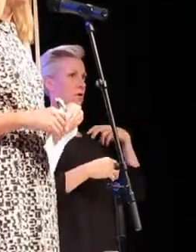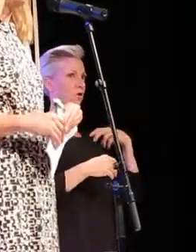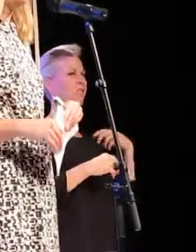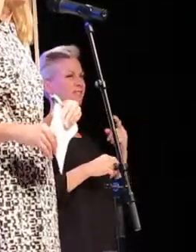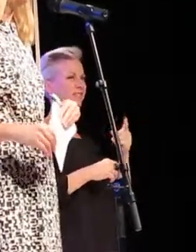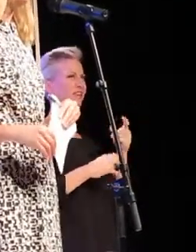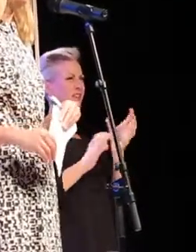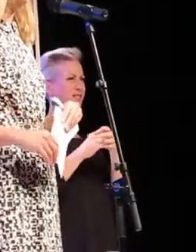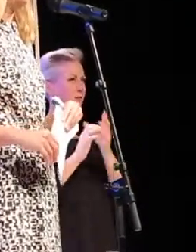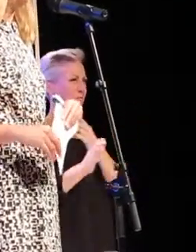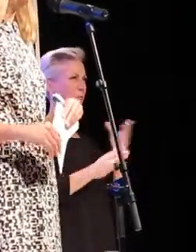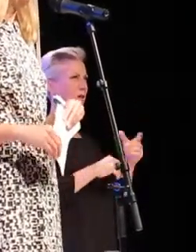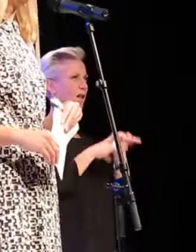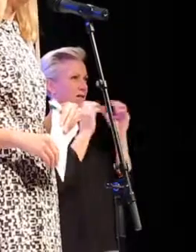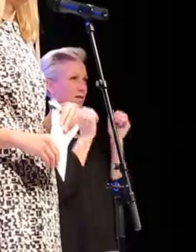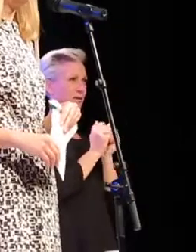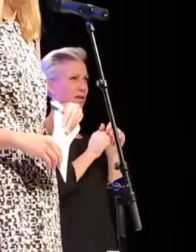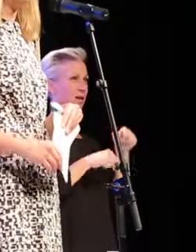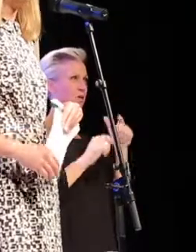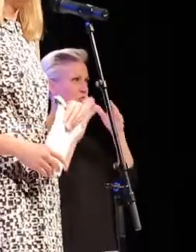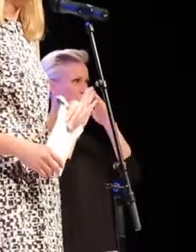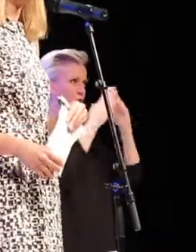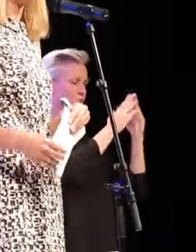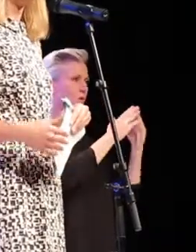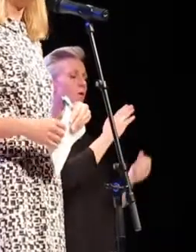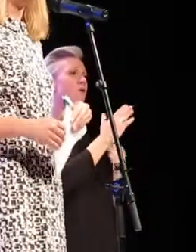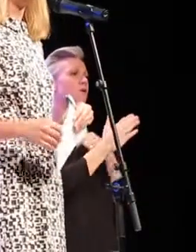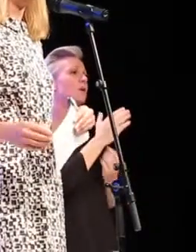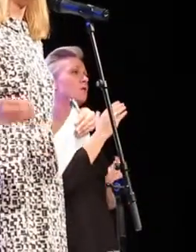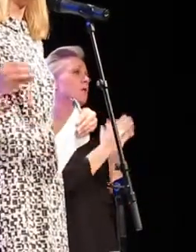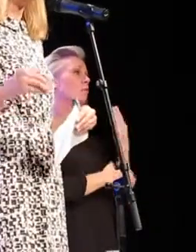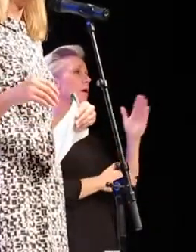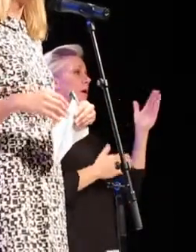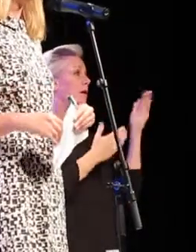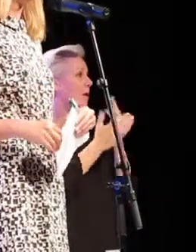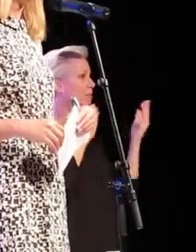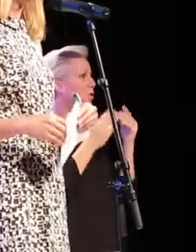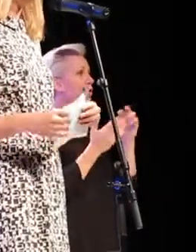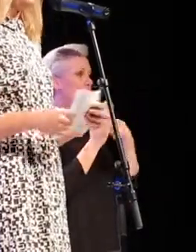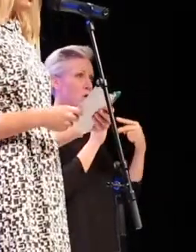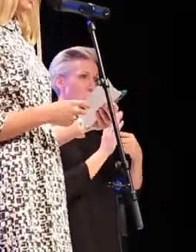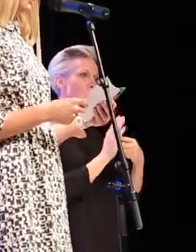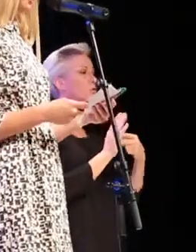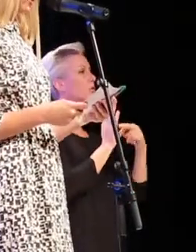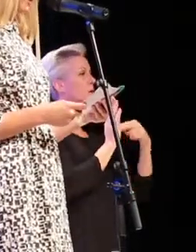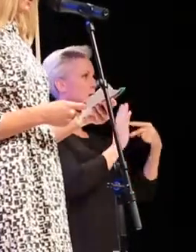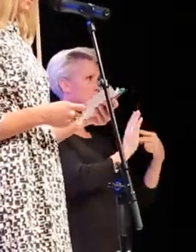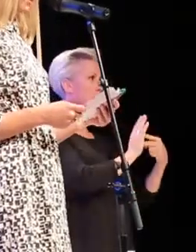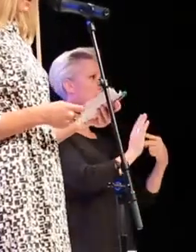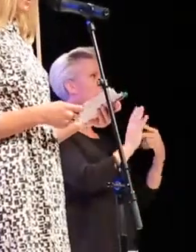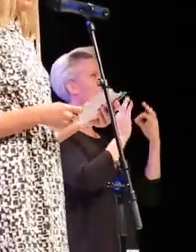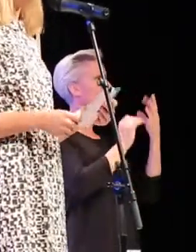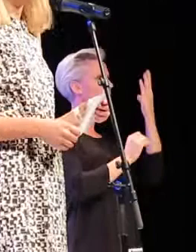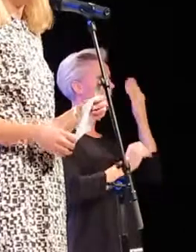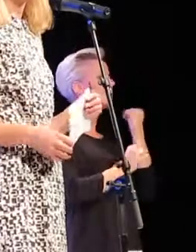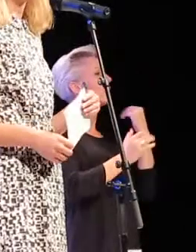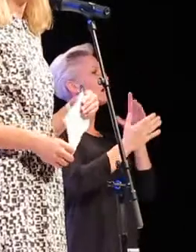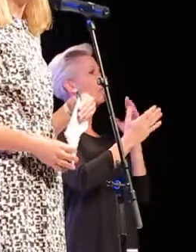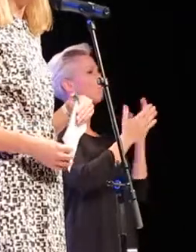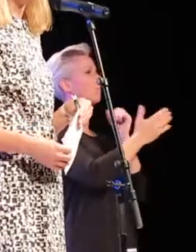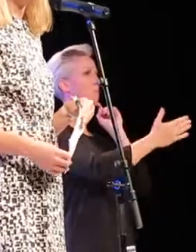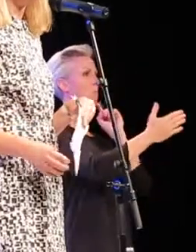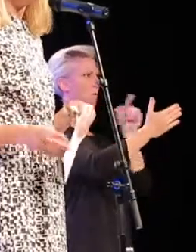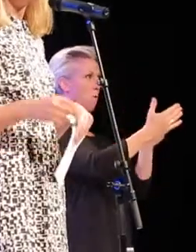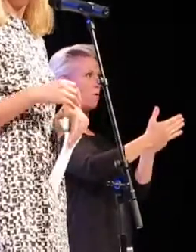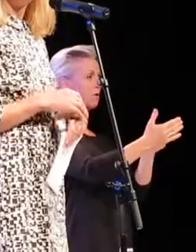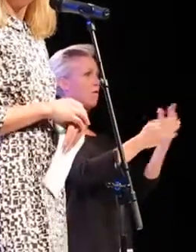staden. Och vi tar fram nya klimatplaner och klimatstrategier för hur vi ska nå fossilfrihet 2040 i staden.